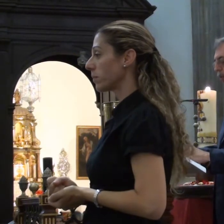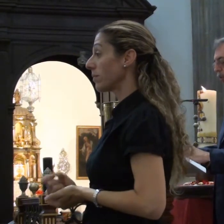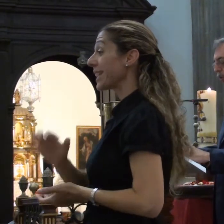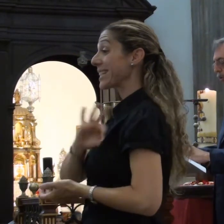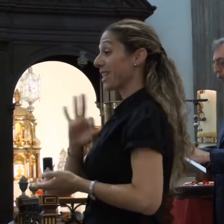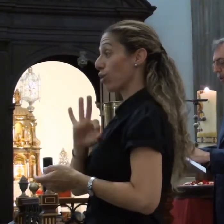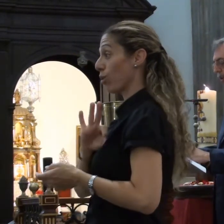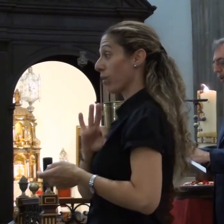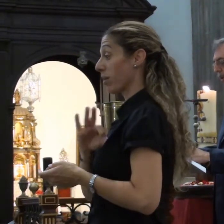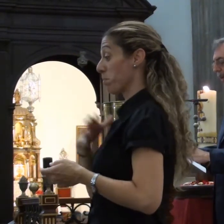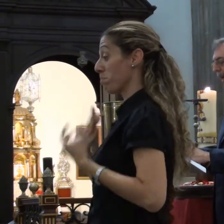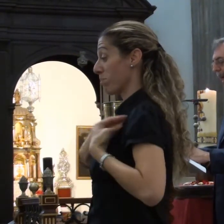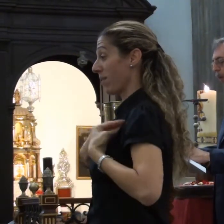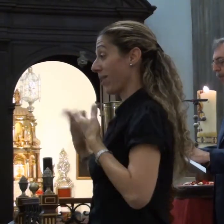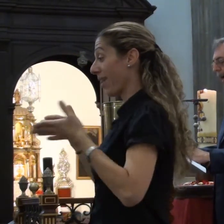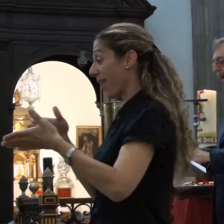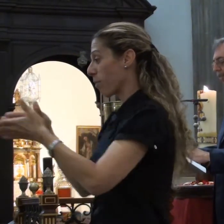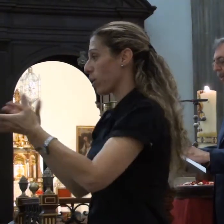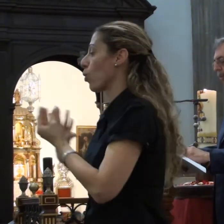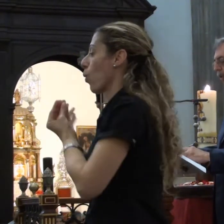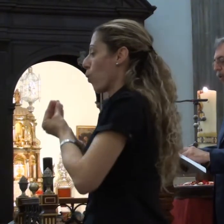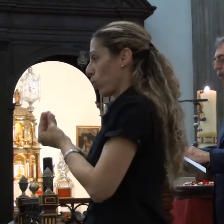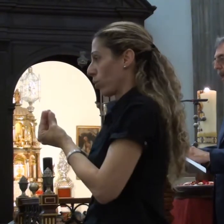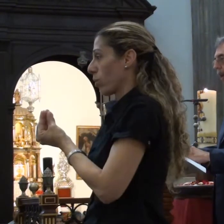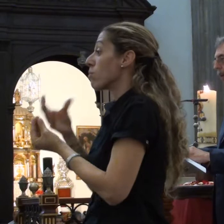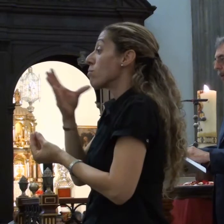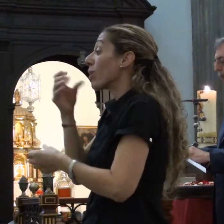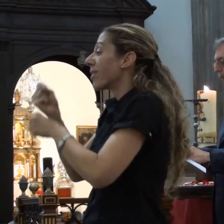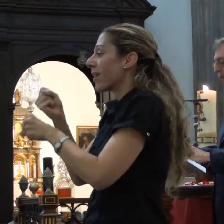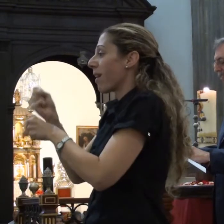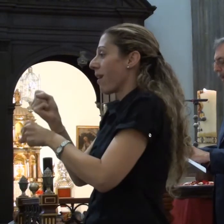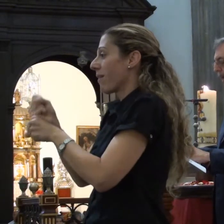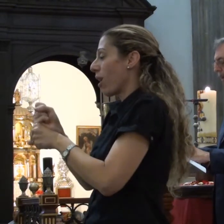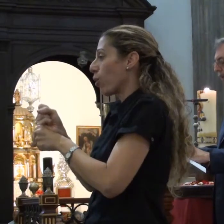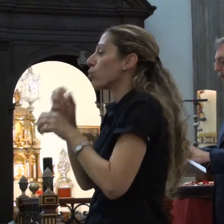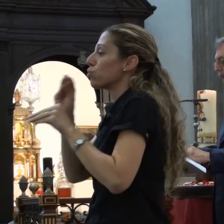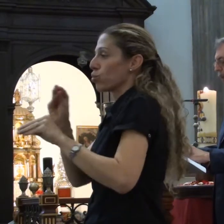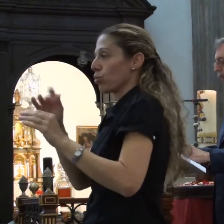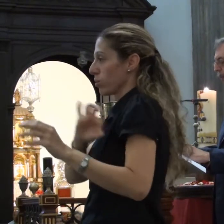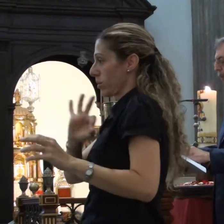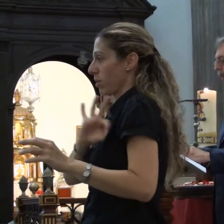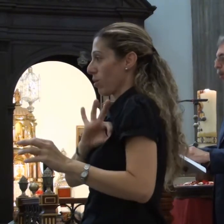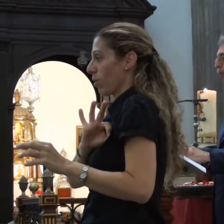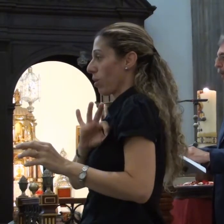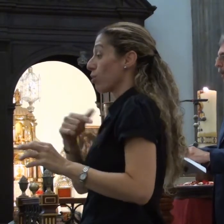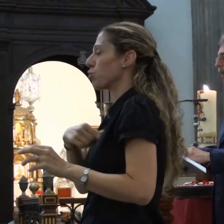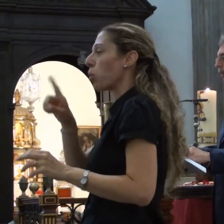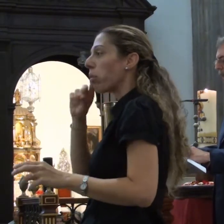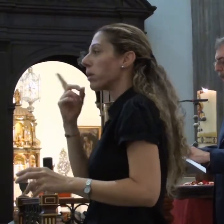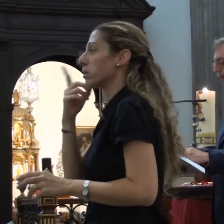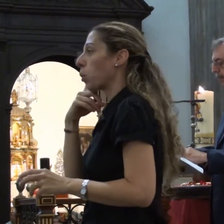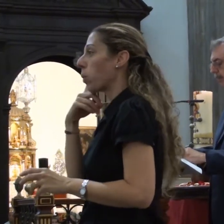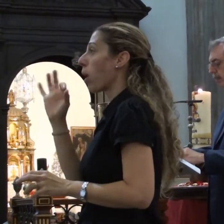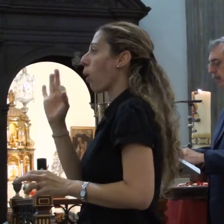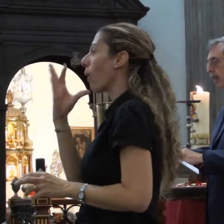hace el camino con nosotros ya que la obra es ante todo de él más allá de lo que podamos descubrir